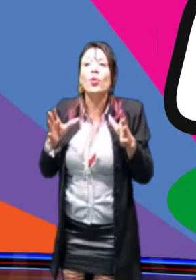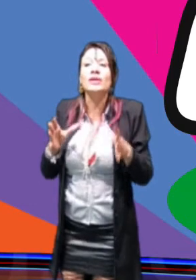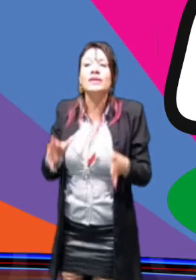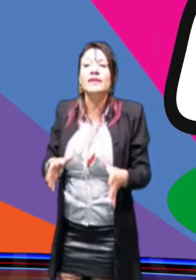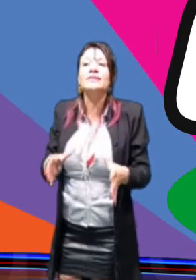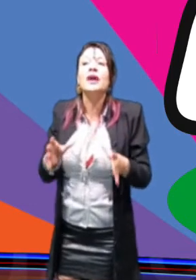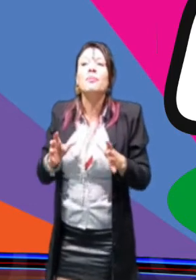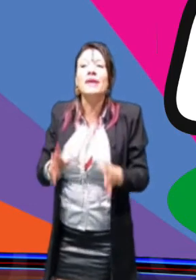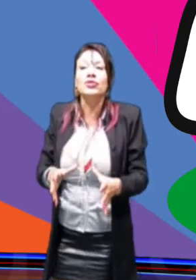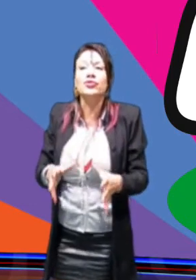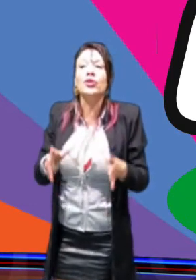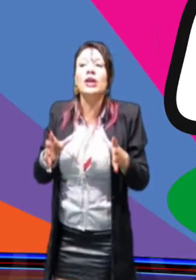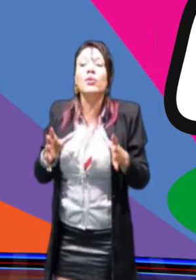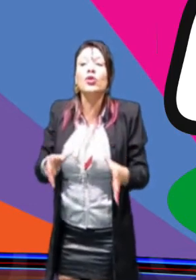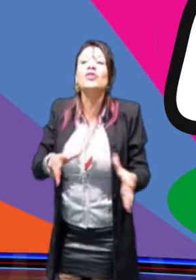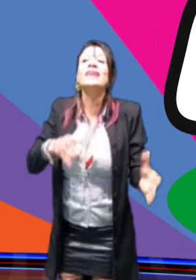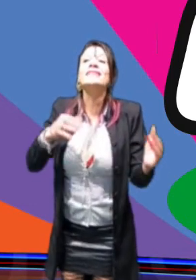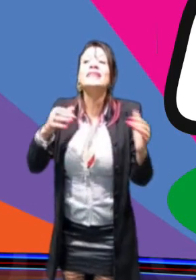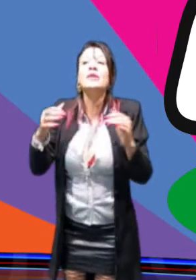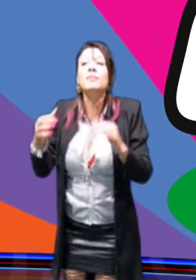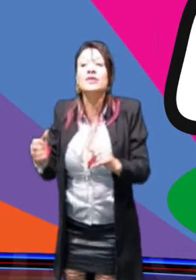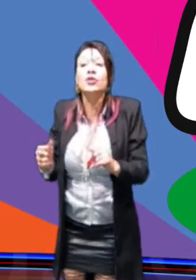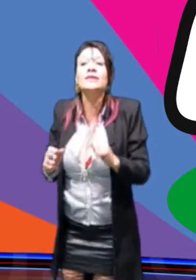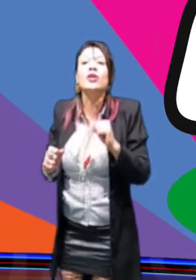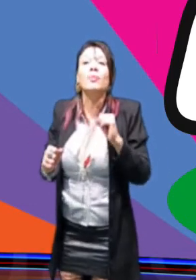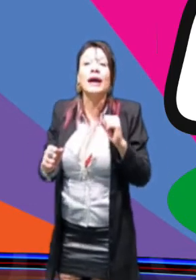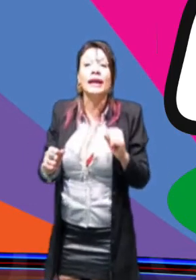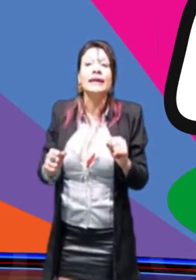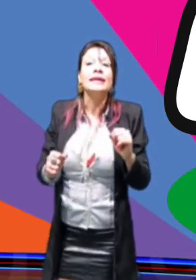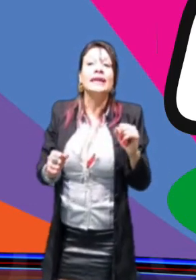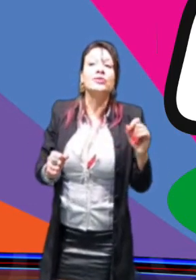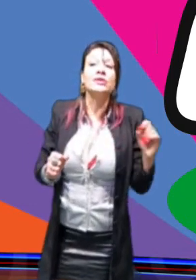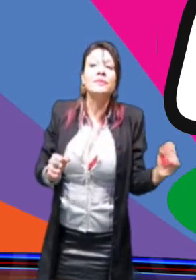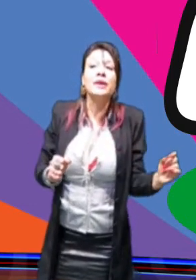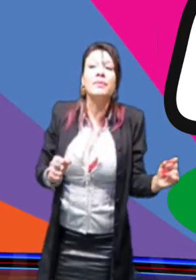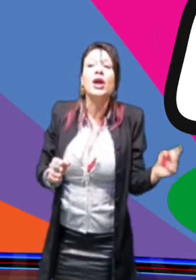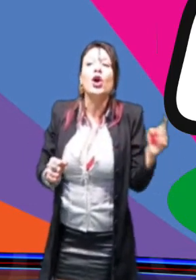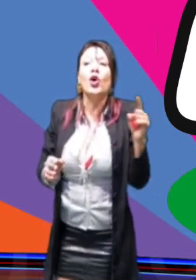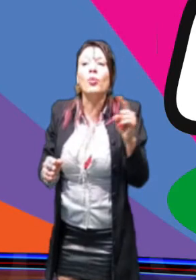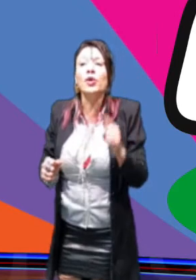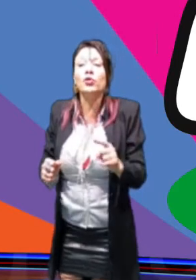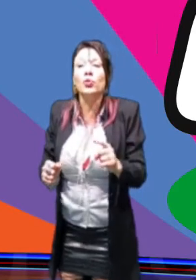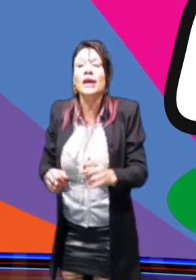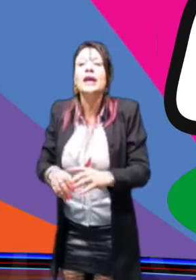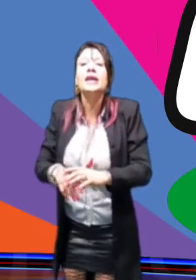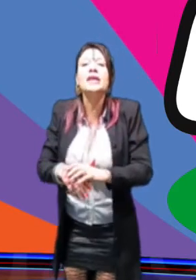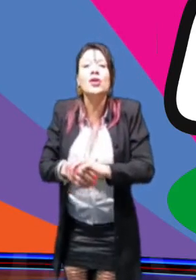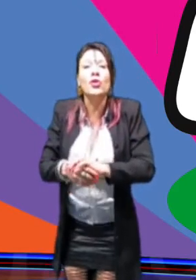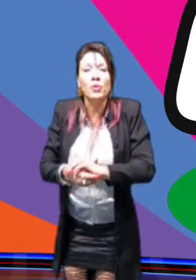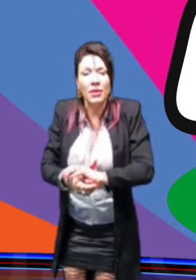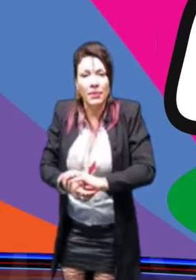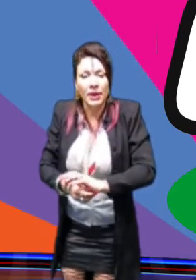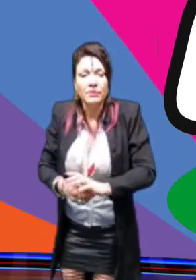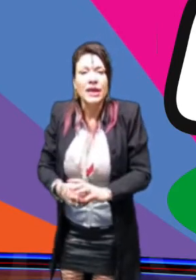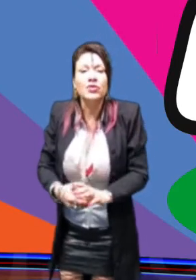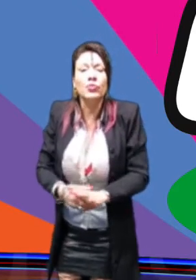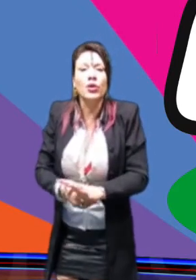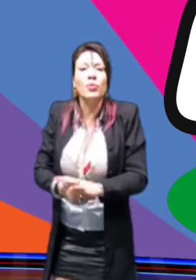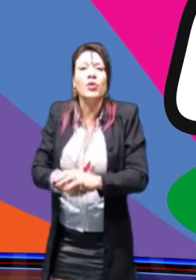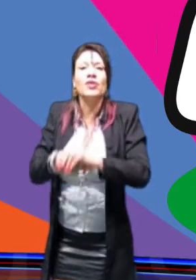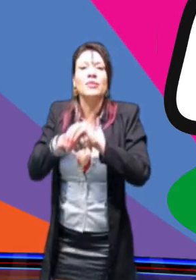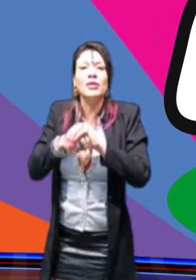50.353 pesos, con el bono de 7.000 pesos que se lo pagará tanto en septiembre como en octubre y en noviembre. Es un